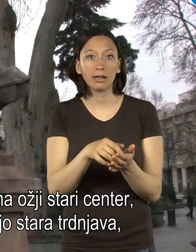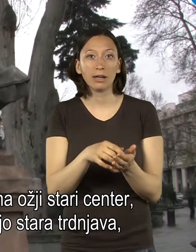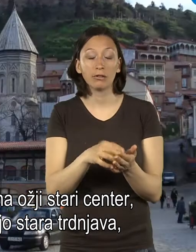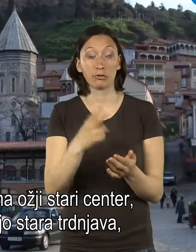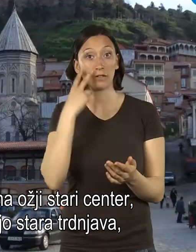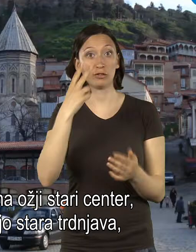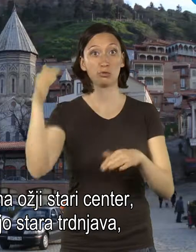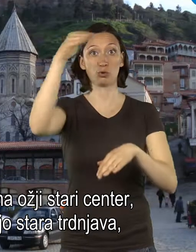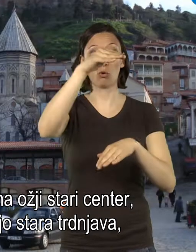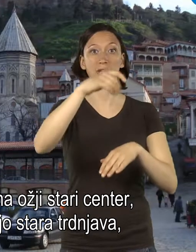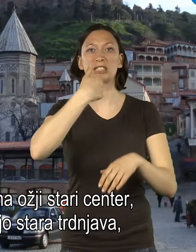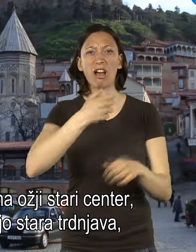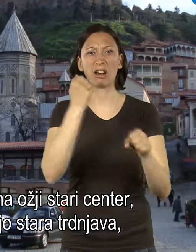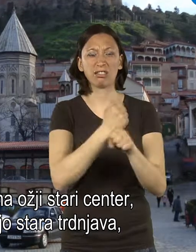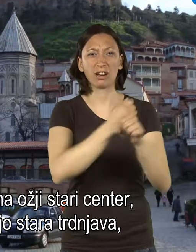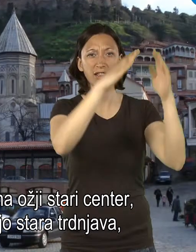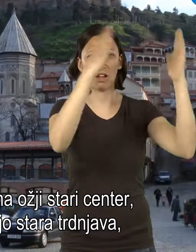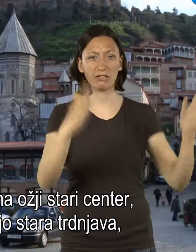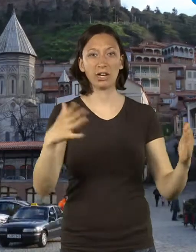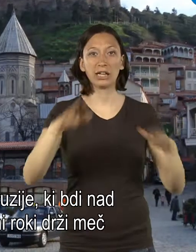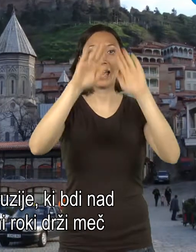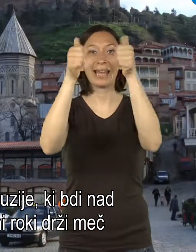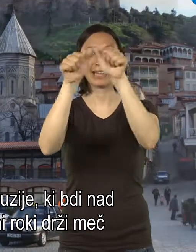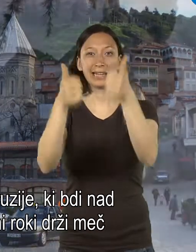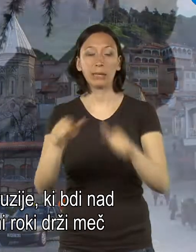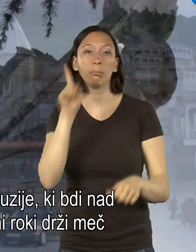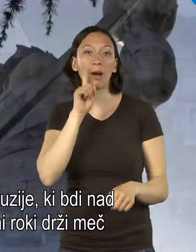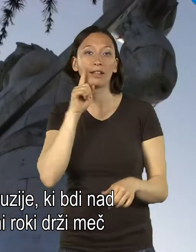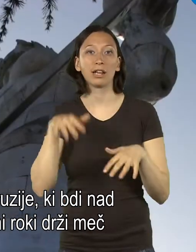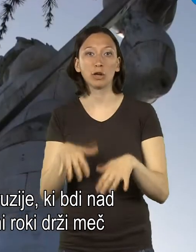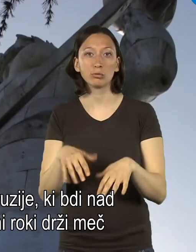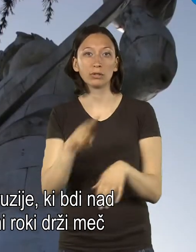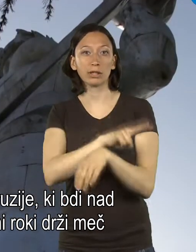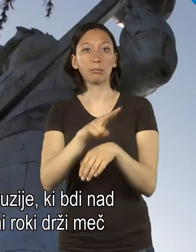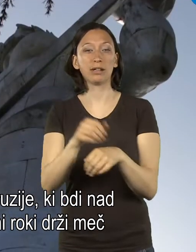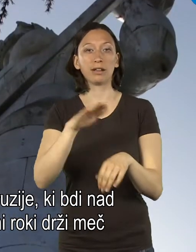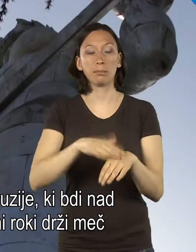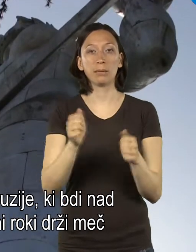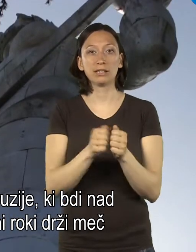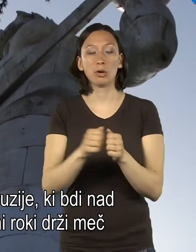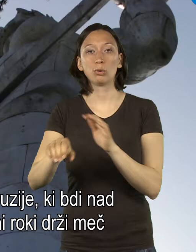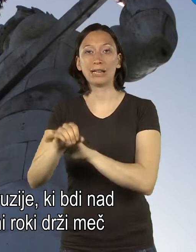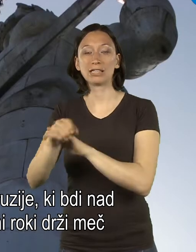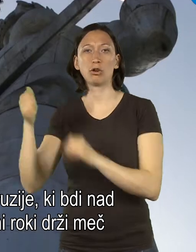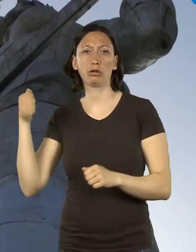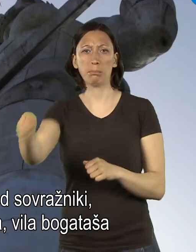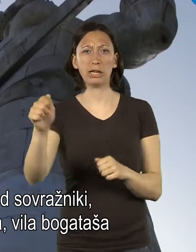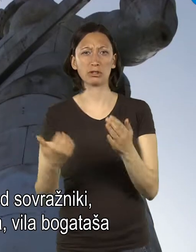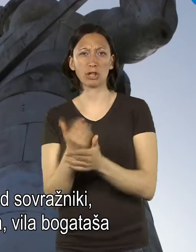izstopajo stara trdnjava, velik kip matere Gruzije, ki bdi nad mestom in v desni roki drži meč za obrambo pred